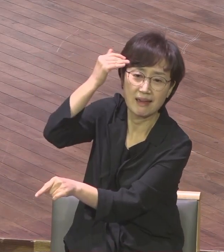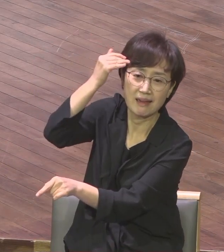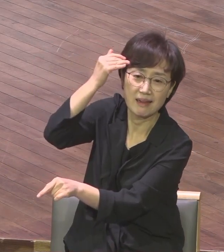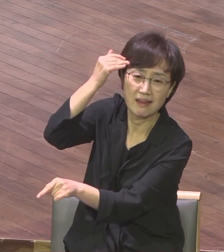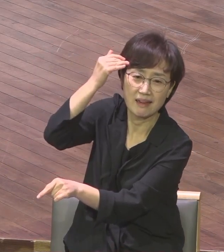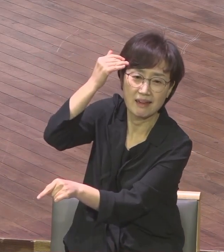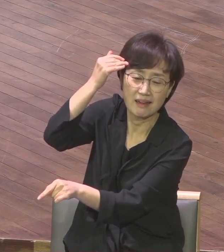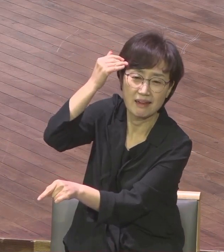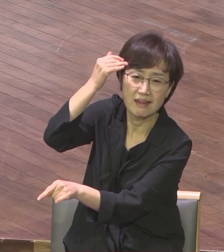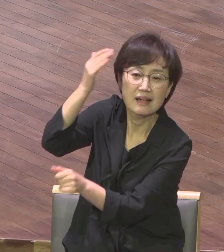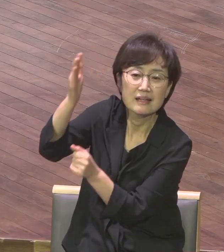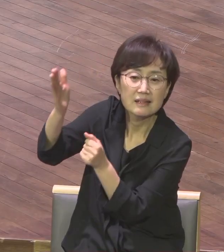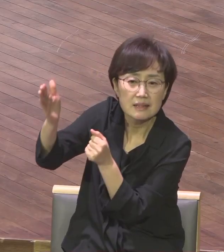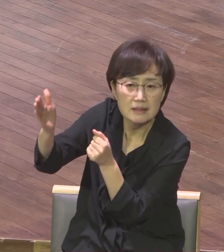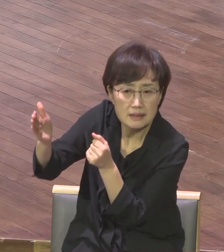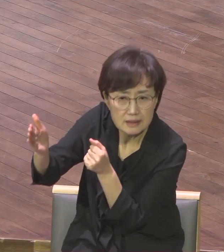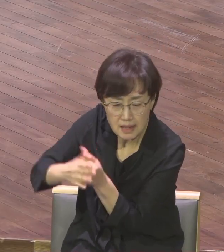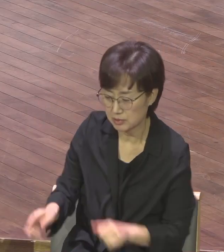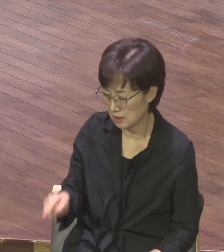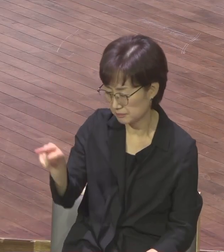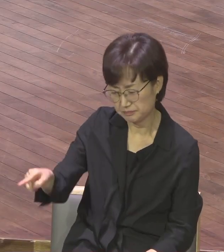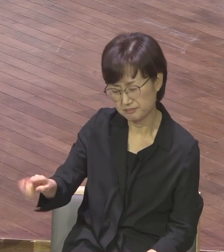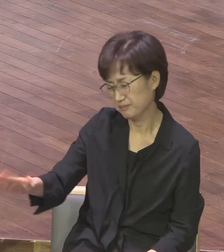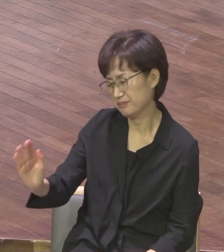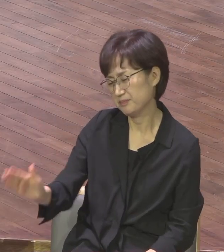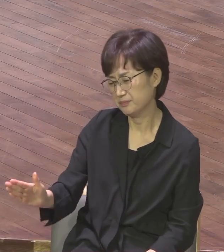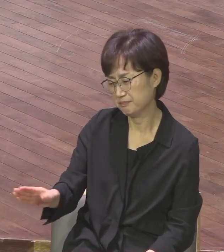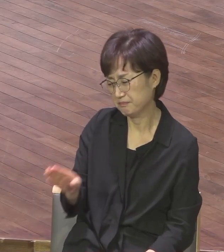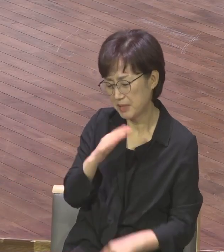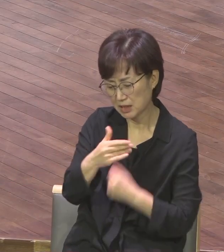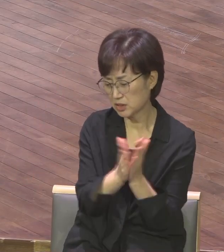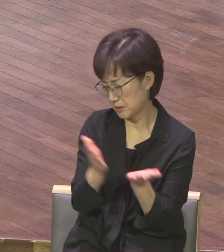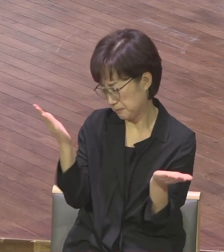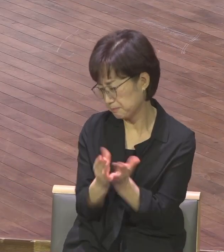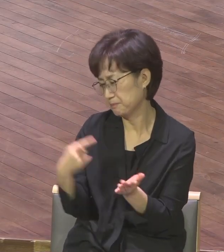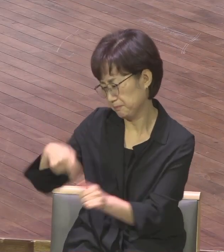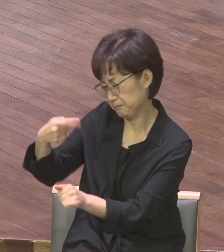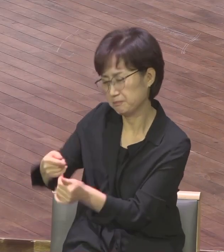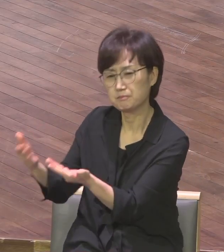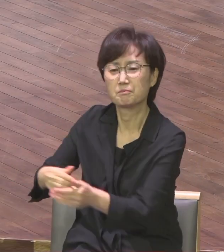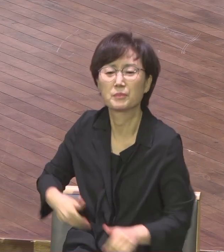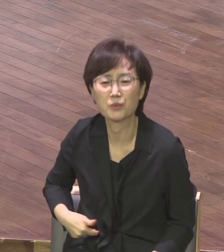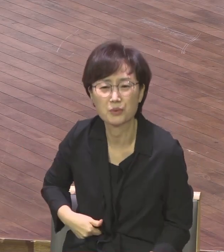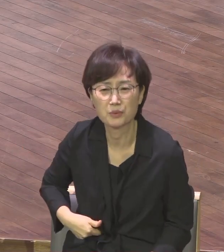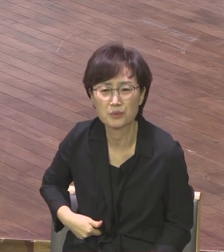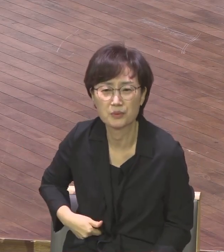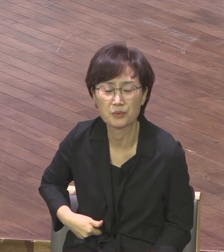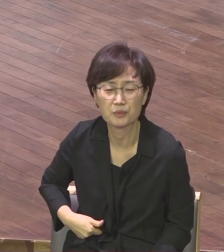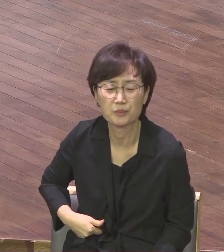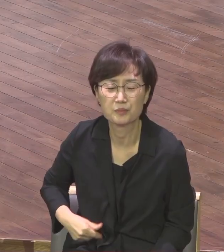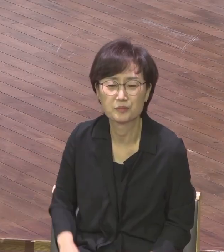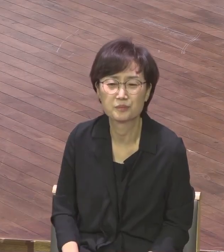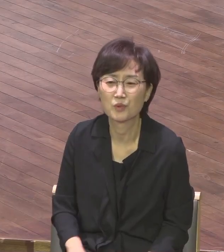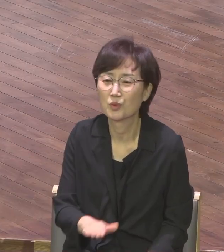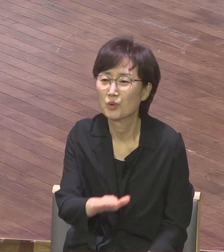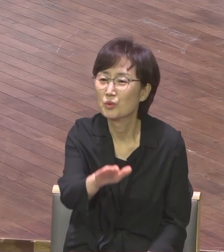천주교인들은 분명히 깨달아야 된다는 거지요. 성경에서 말하고 있기 때문에 그렇습니다. 우리는